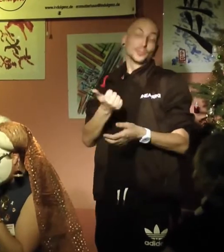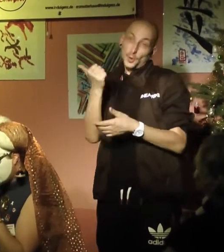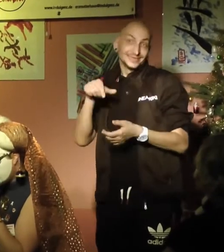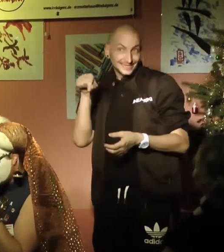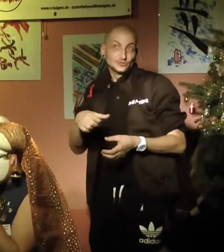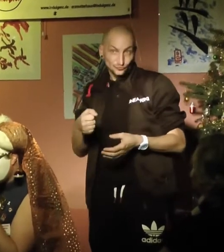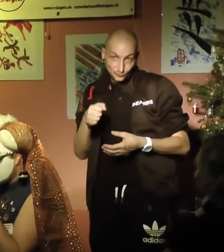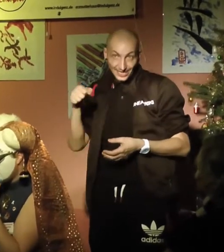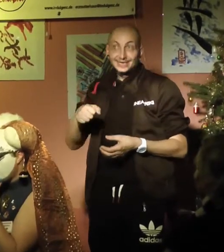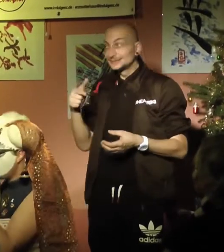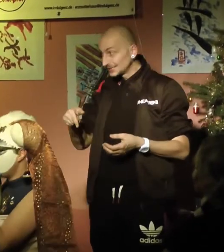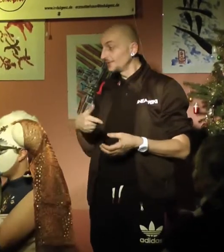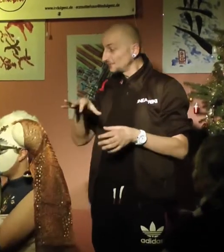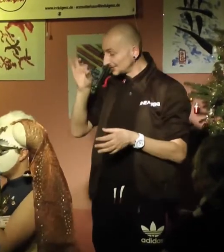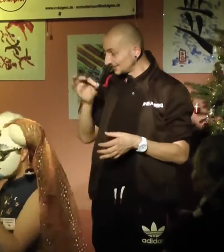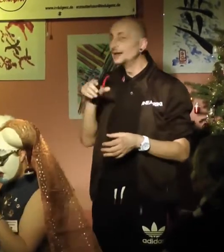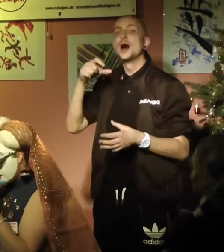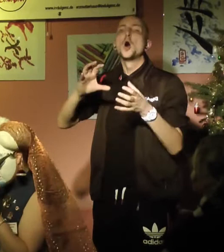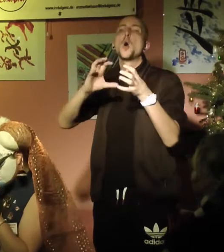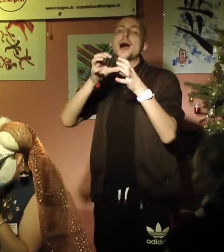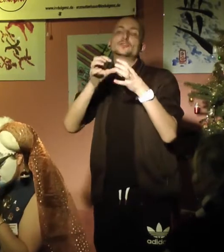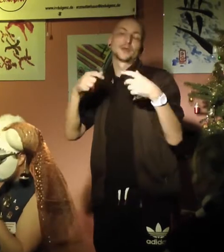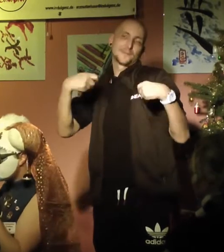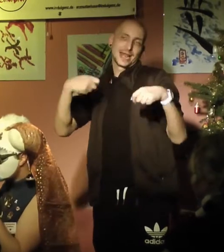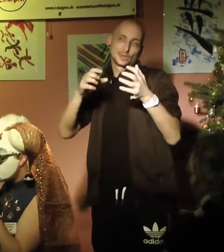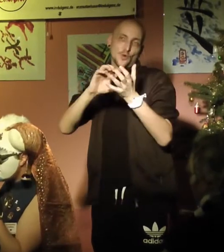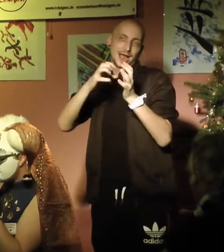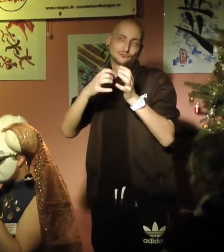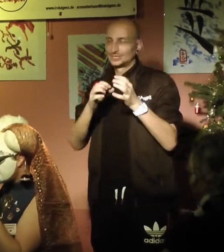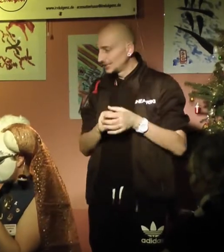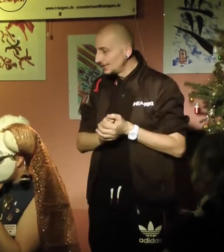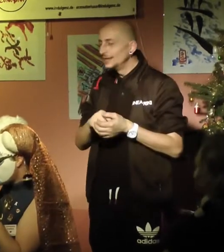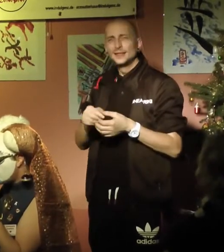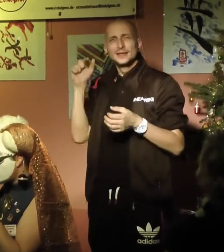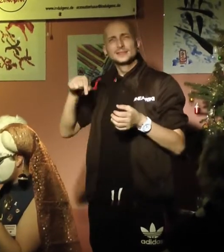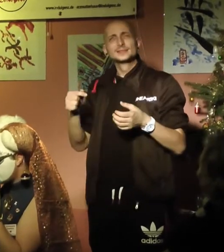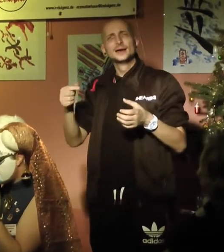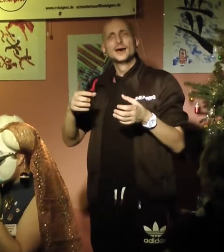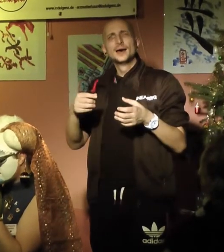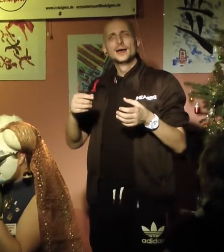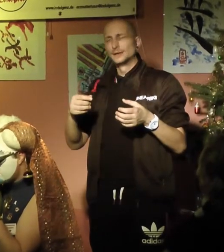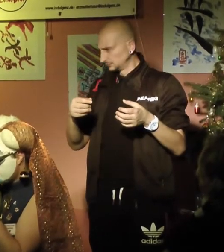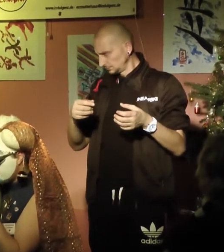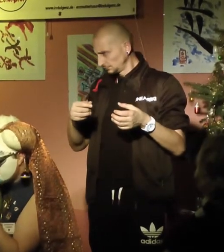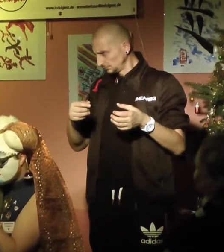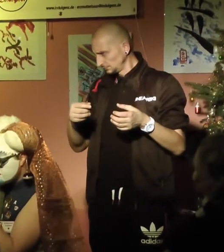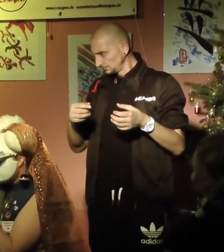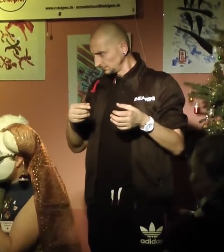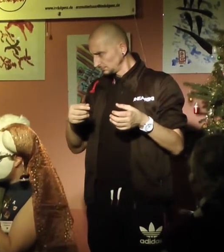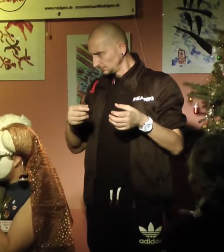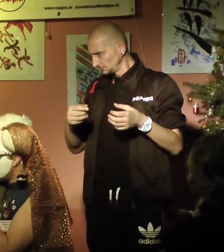in dieser Tüte findest. Eine Plastikorange. Das Schöne ist ja, in Jena Meister Orange, insofern passt das ja.